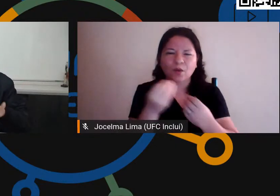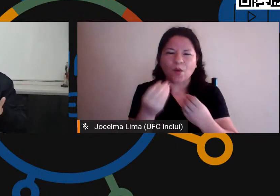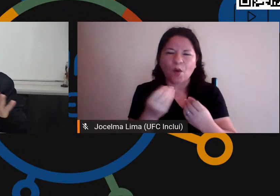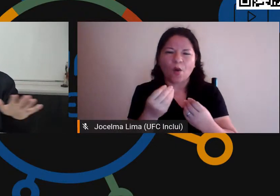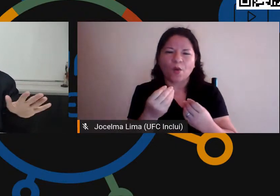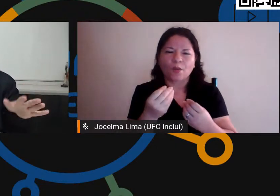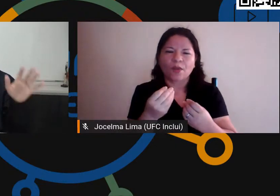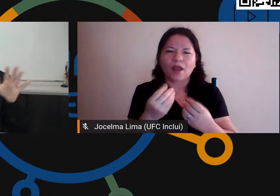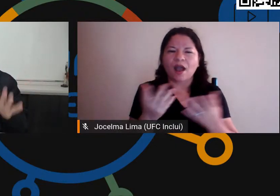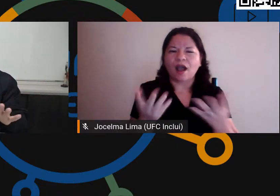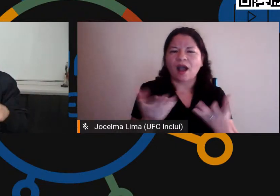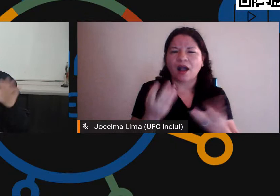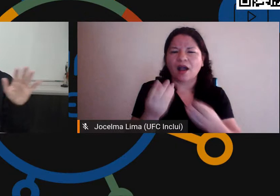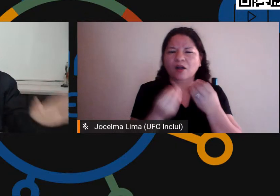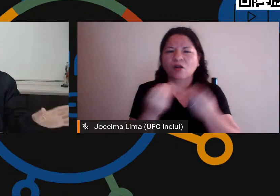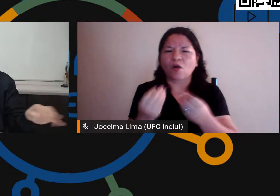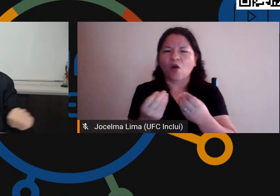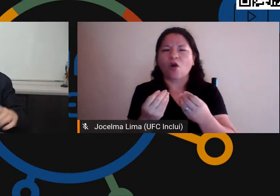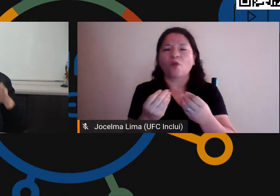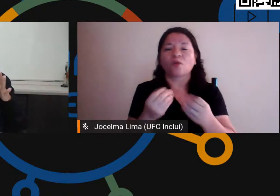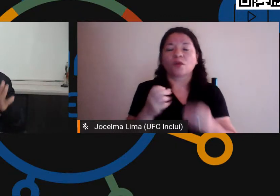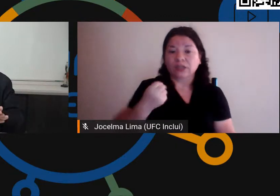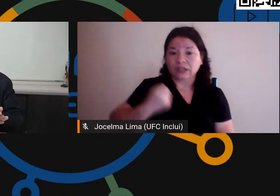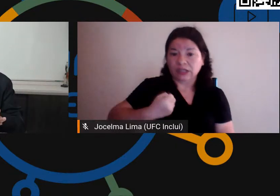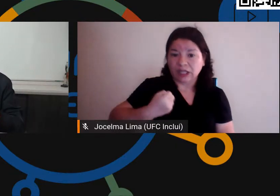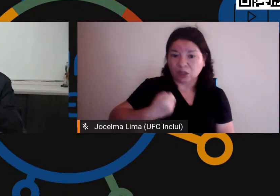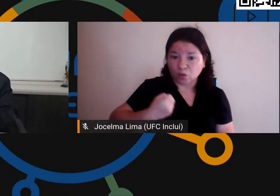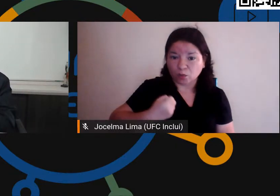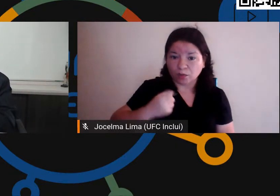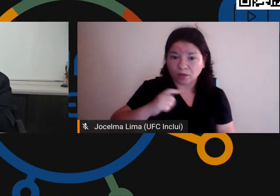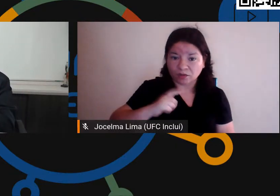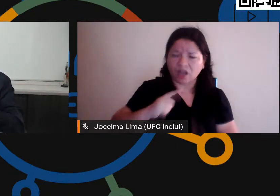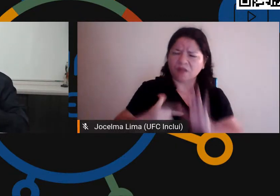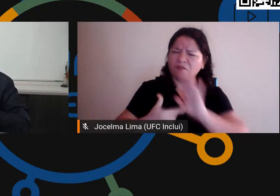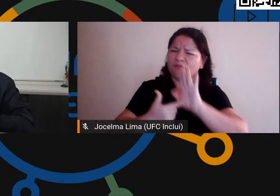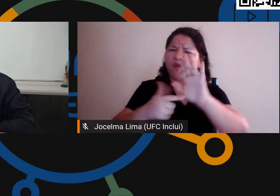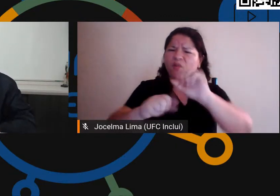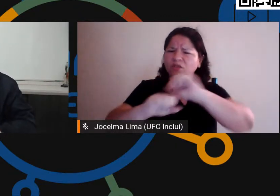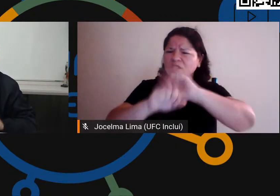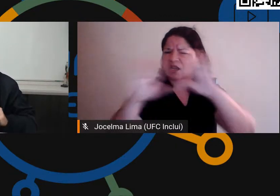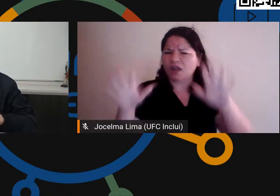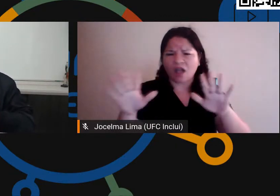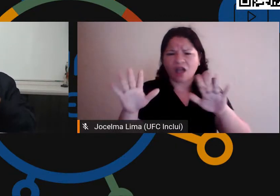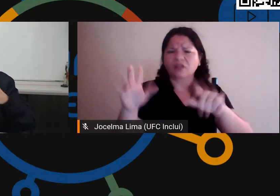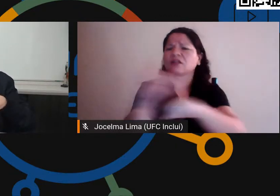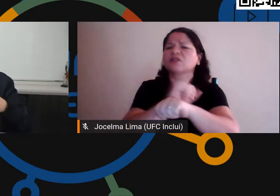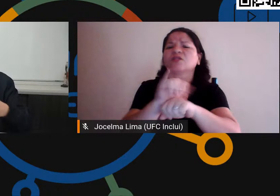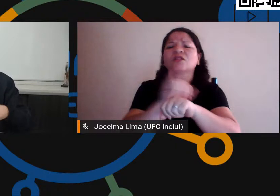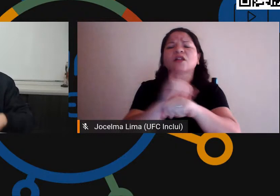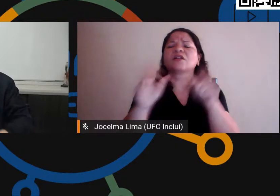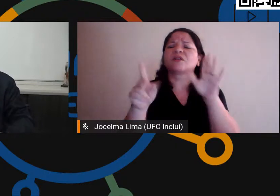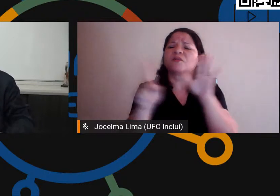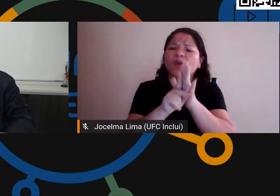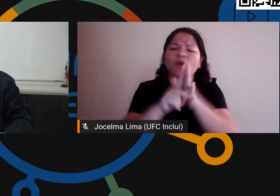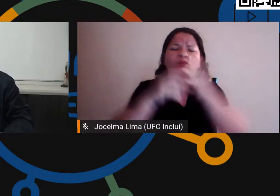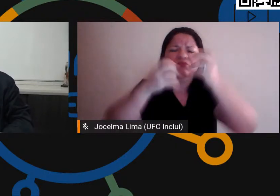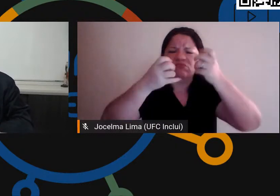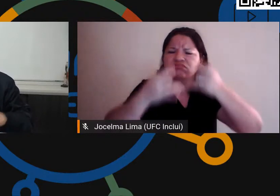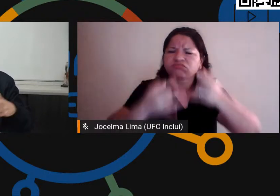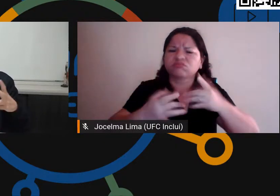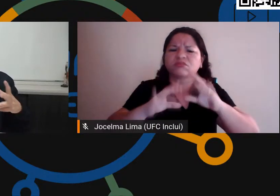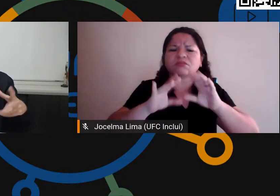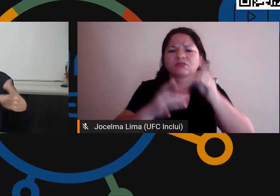2. Não faça isso. Se tem número, faça estatística. Se é qualitativo, use as ferramentas qualitativas para análise do discurso e outros tipos de análise que